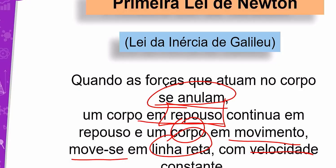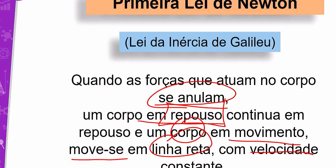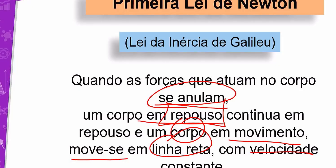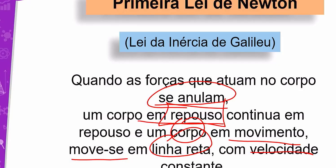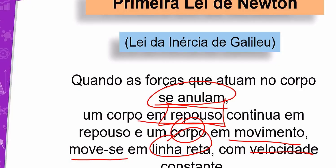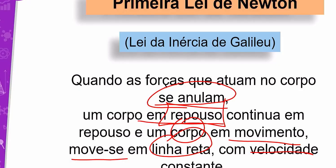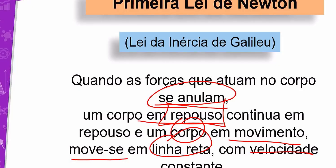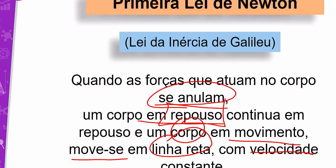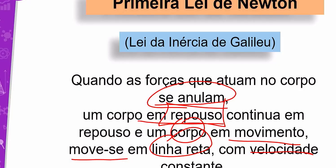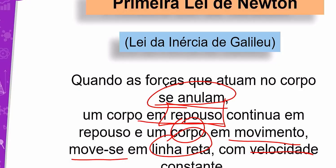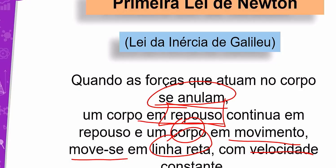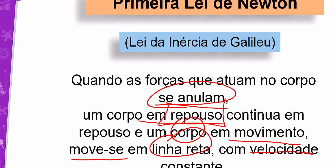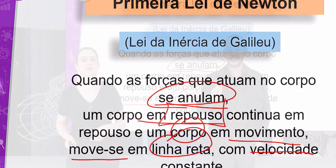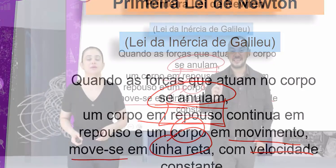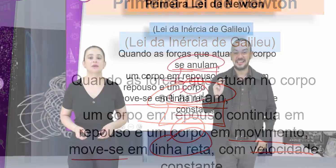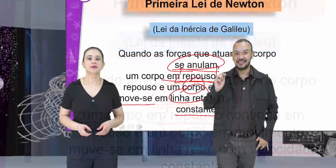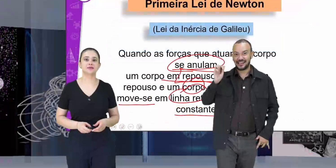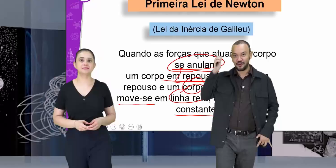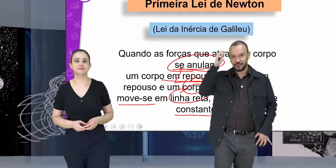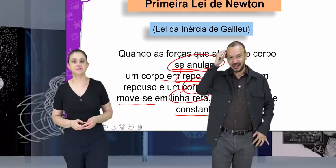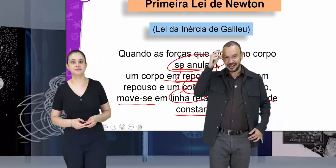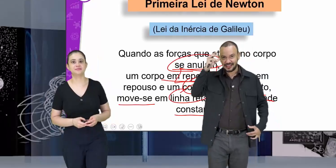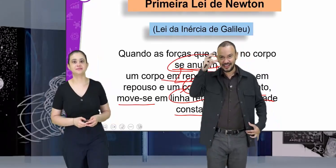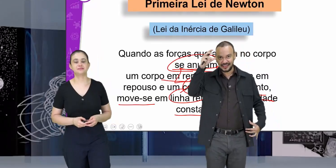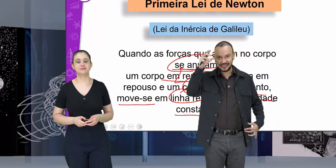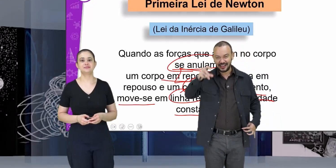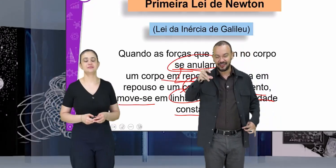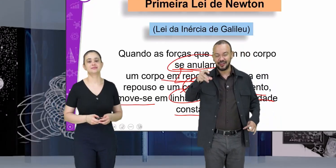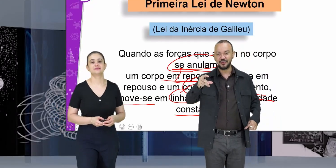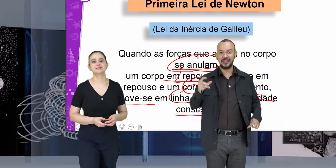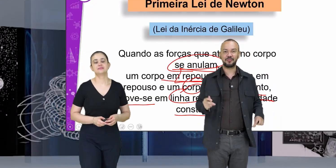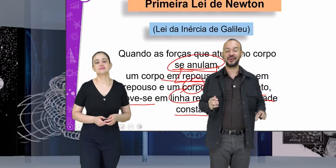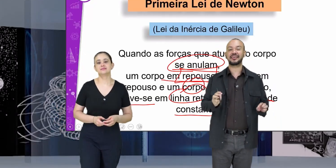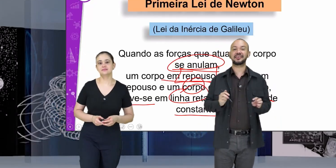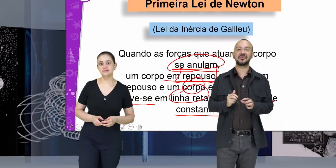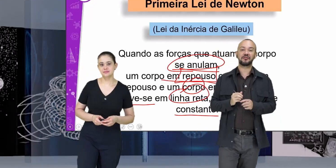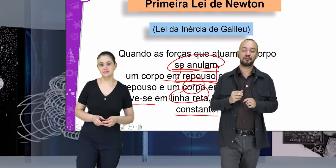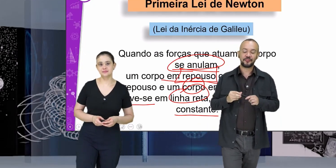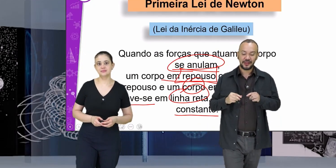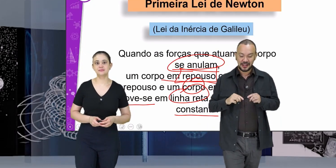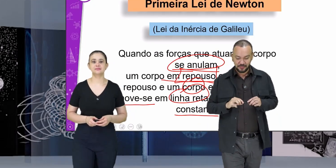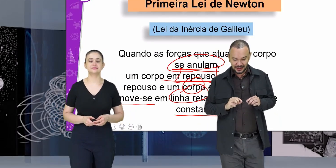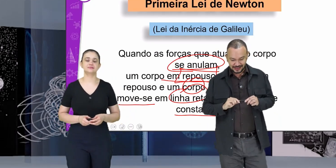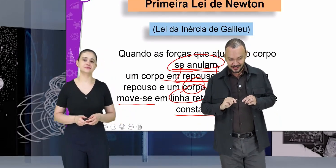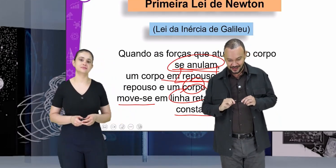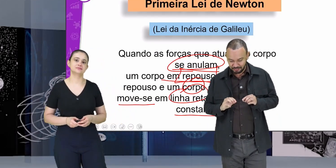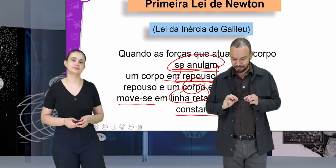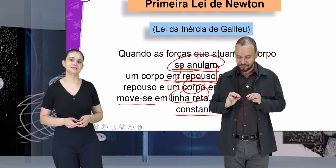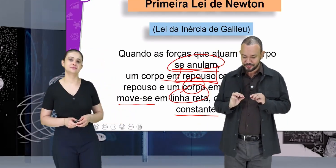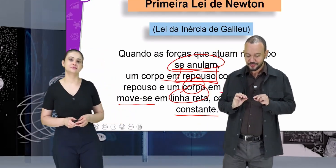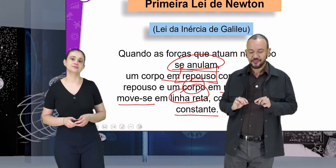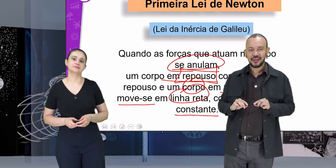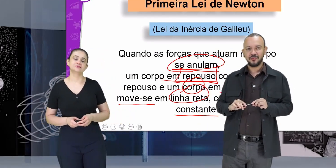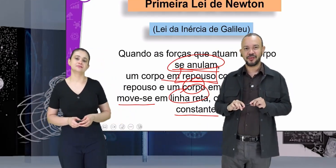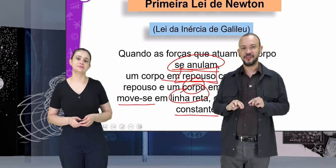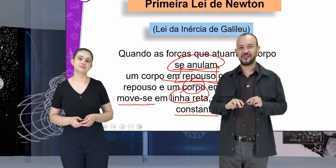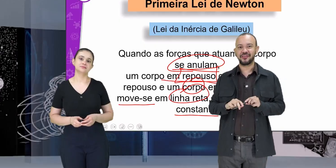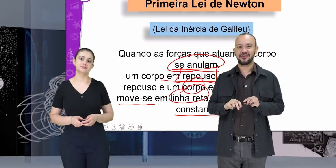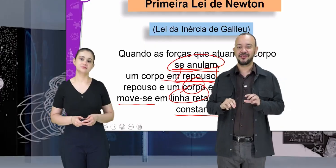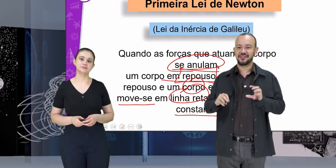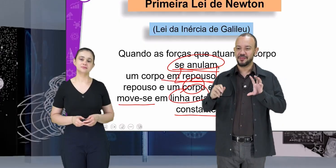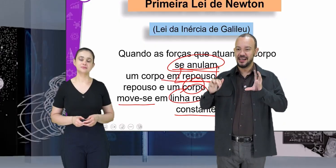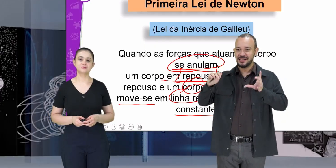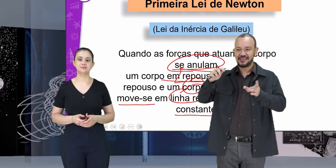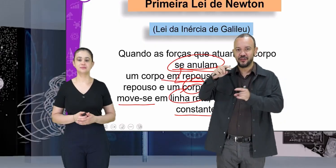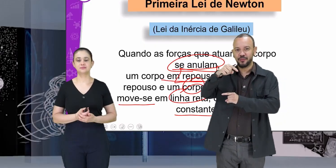coisa interessante isso aí, tá? Você tem que salvar esse dado aí, porque ele é importante. Ó, pensa assim,